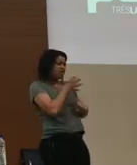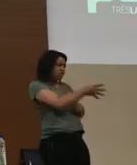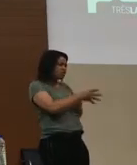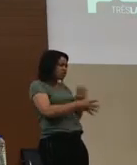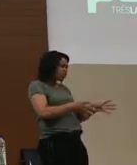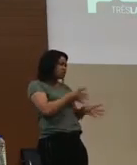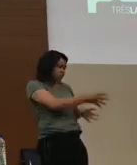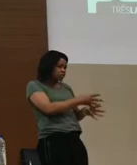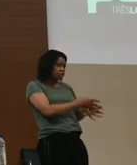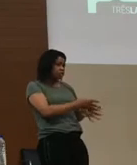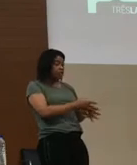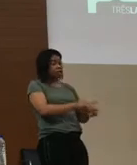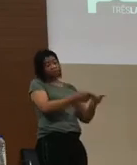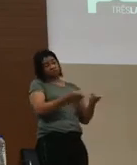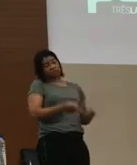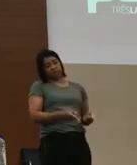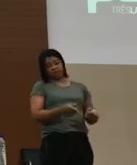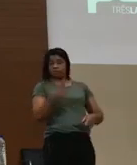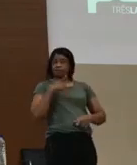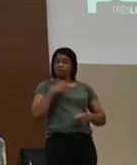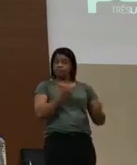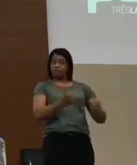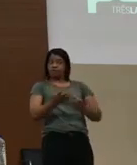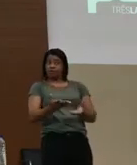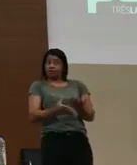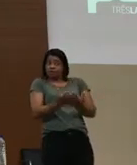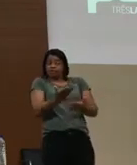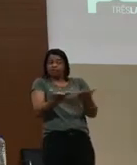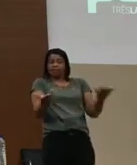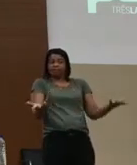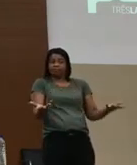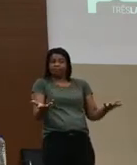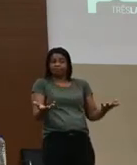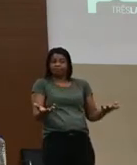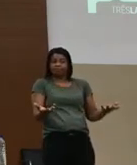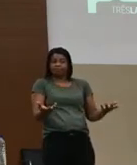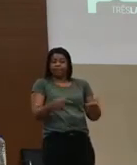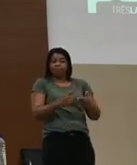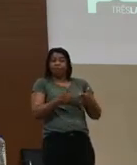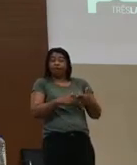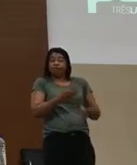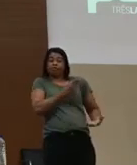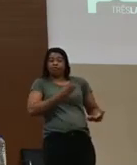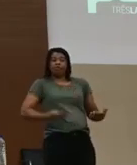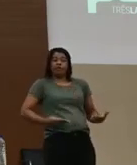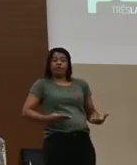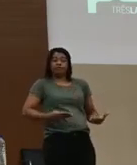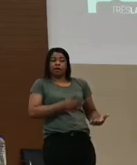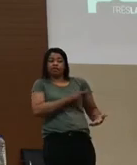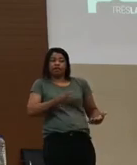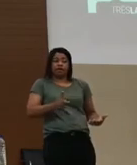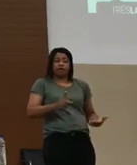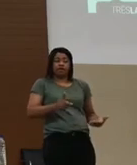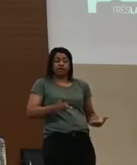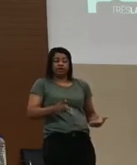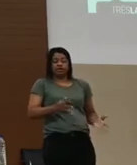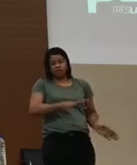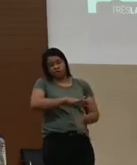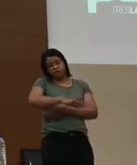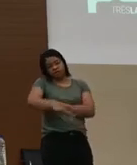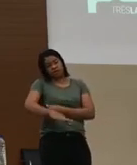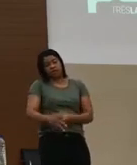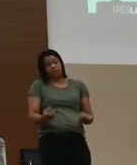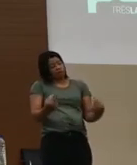Às vezes, né, a gente dá tarefas para as pessoas, né, de alguém, cuida disso, cuida